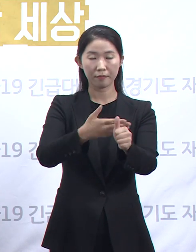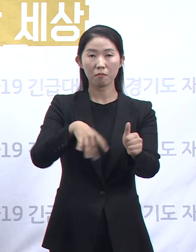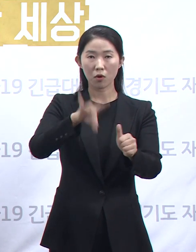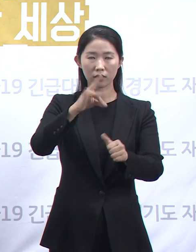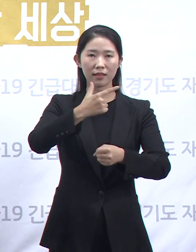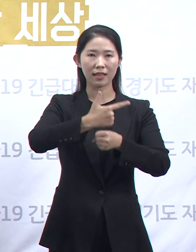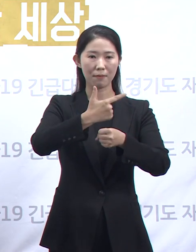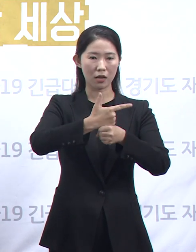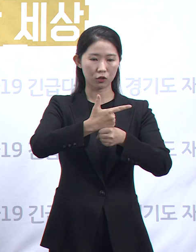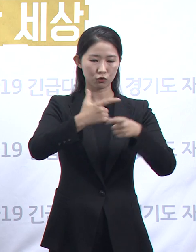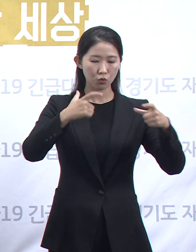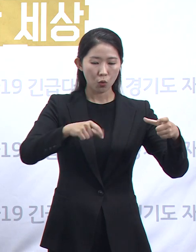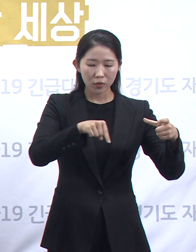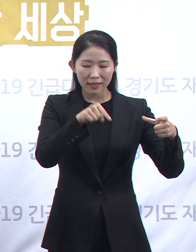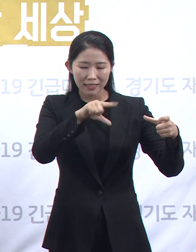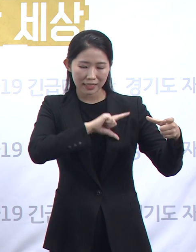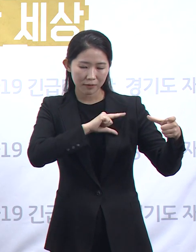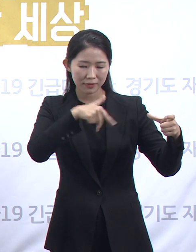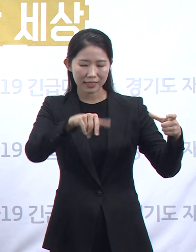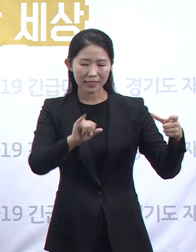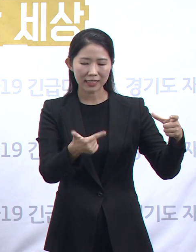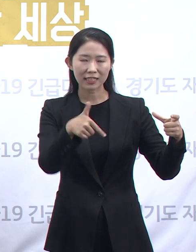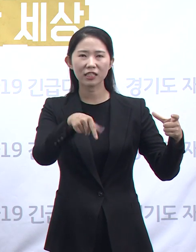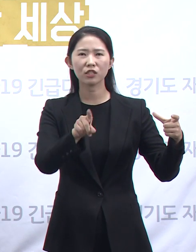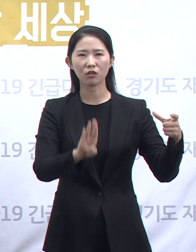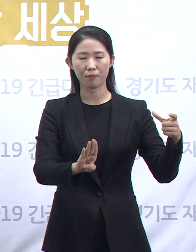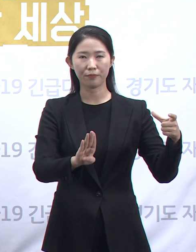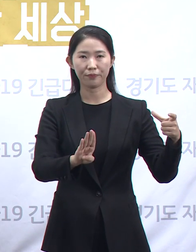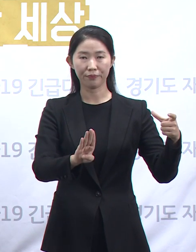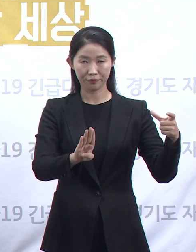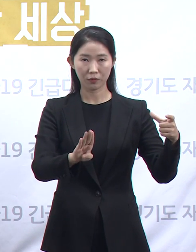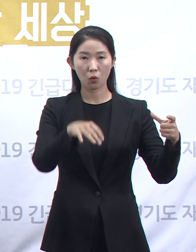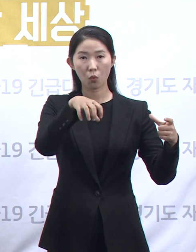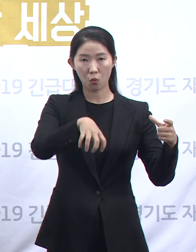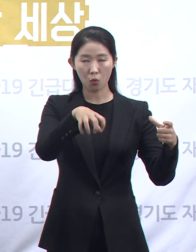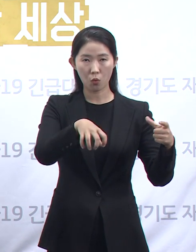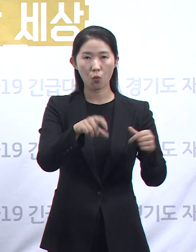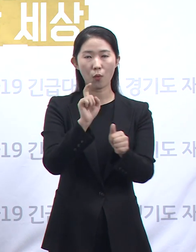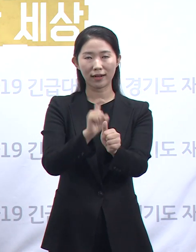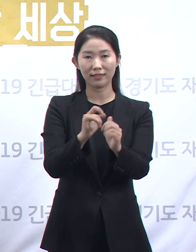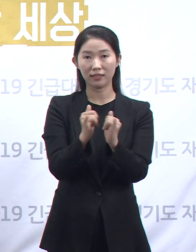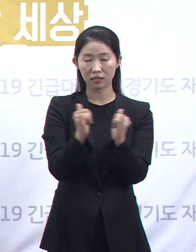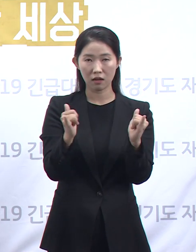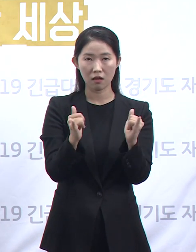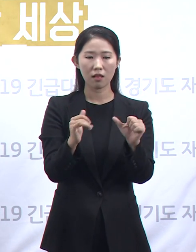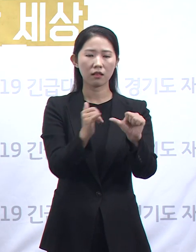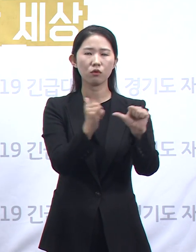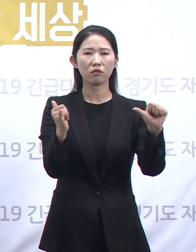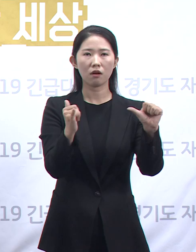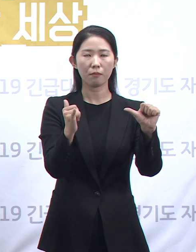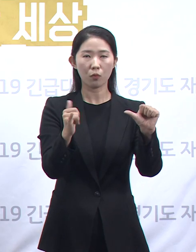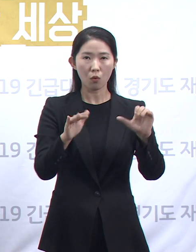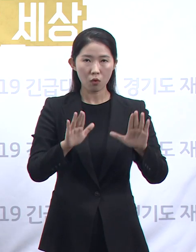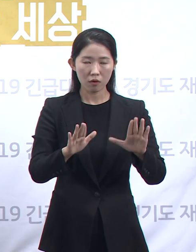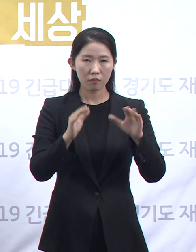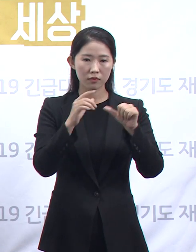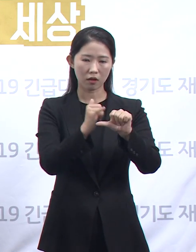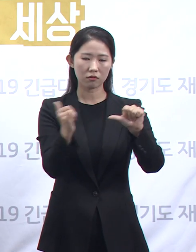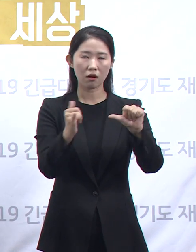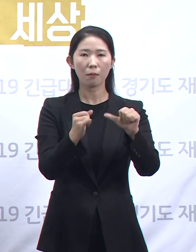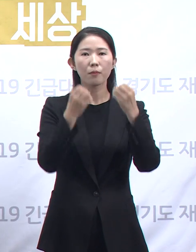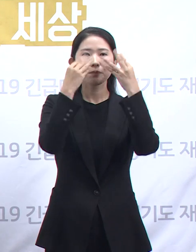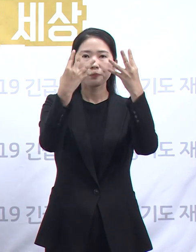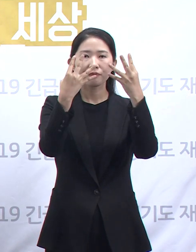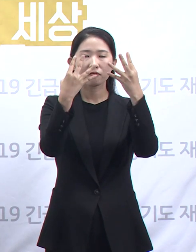진접 웅진 무클럽 관련 확진 상황입니다. 9월 3일 남양주 진접 웅진 북클럽 관련 5명의 신규 확진자가 발생했습니다.